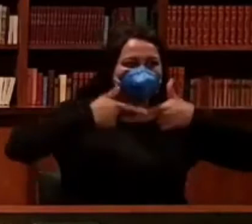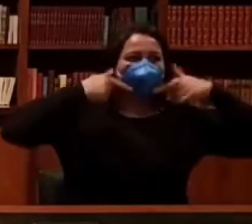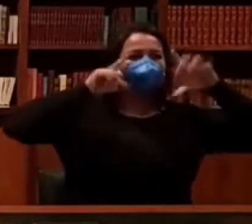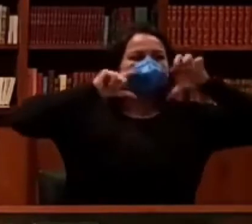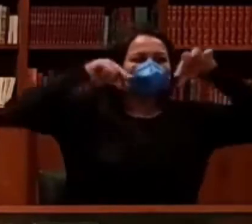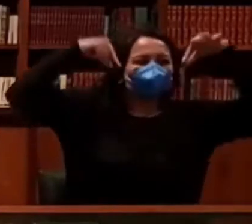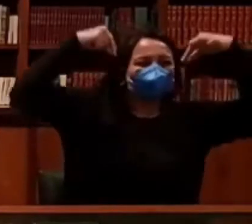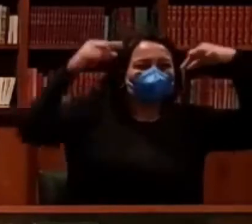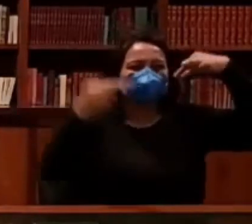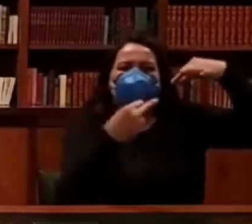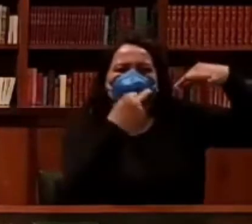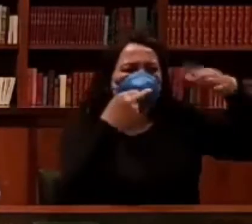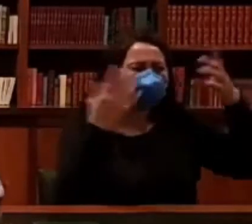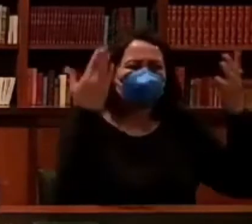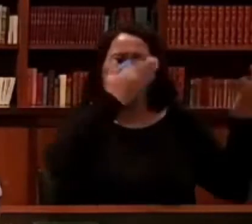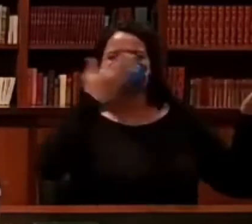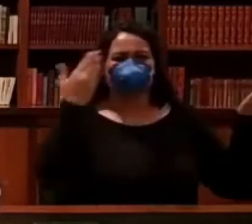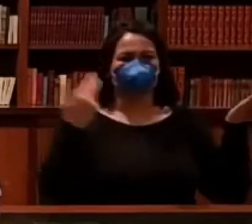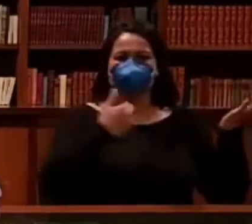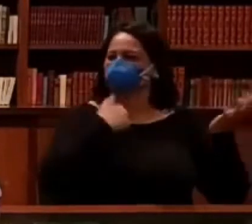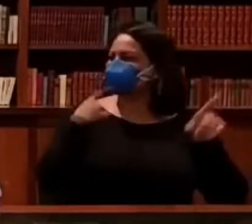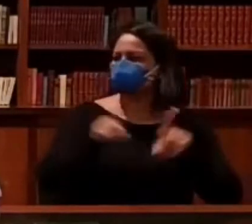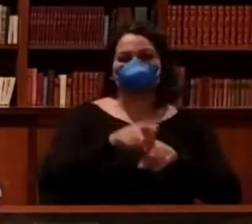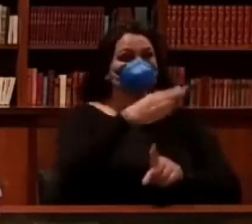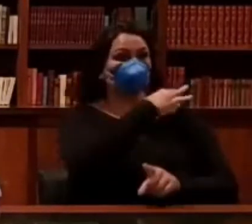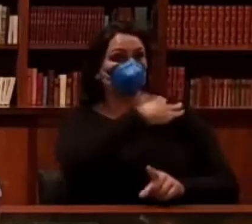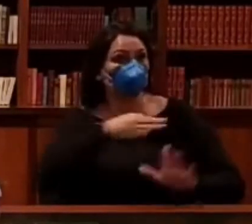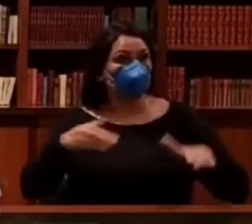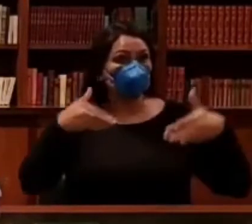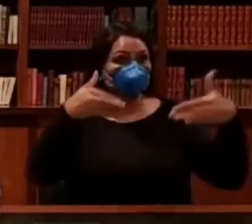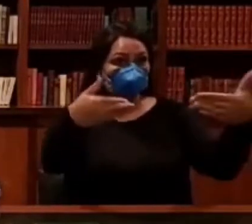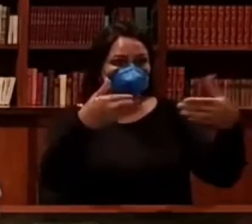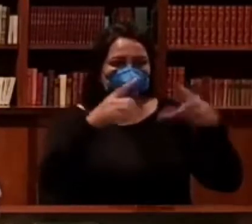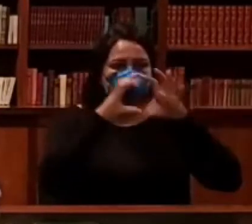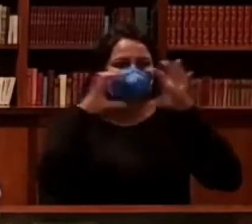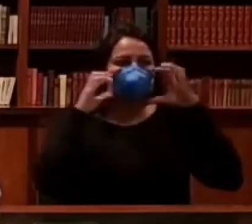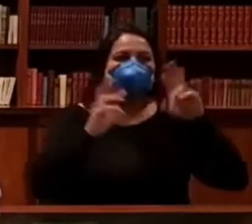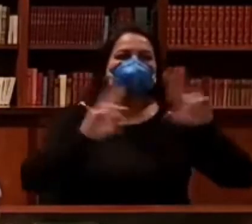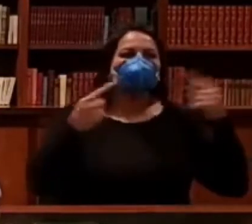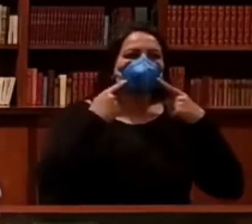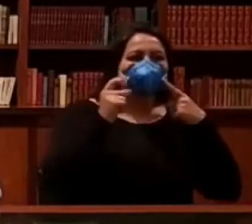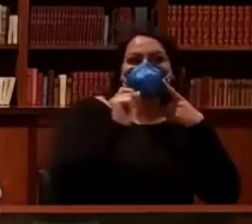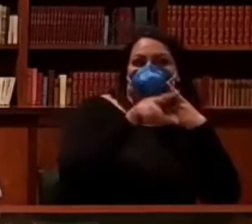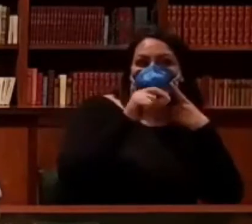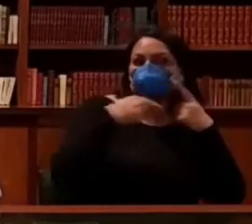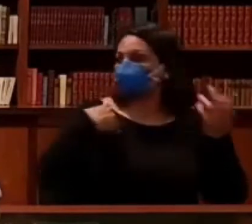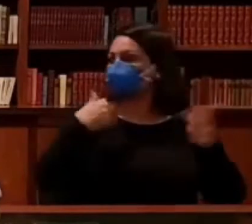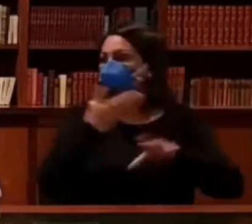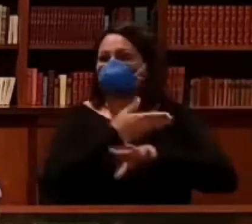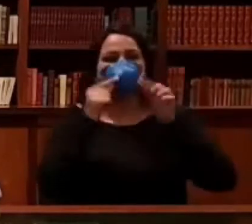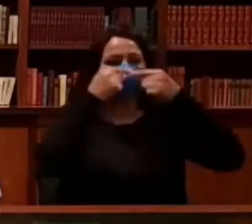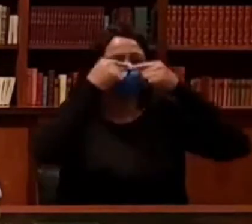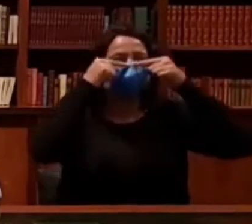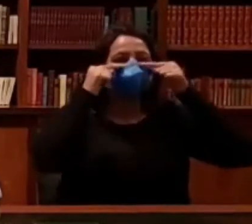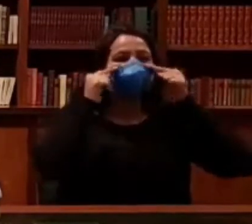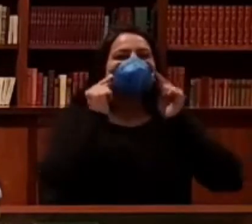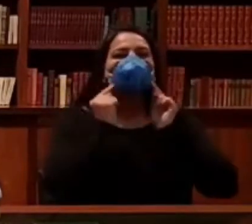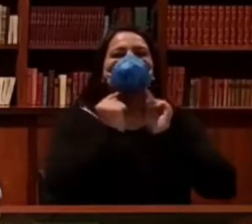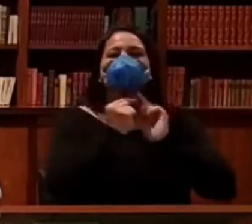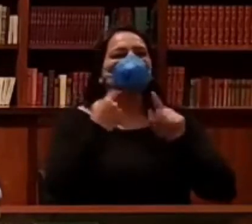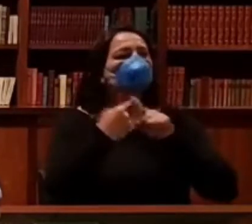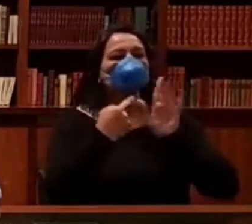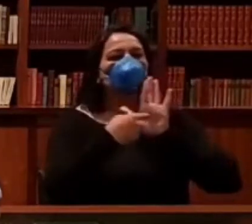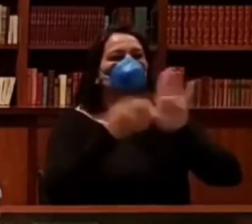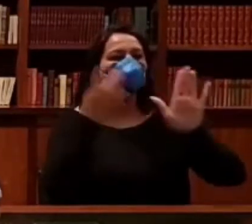largo do presidente, ver de máscara e ver o ministro com essa máscara diferente, a dela é azul e a minha, mas esse formato aqui, é para a